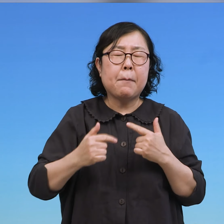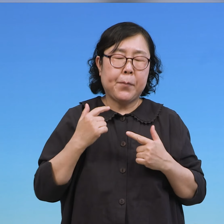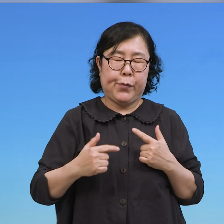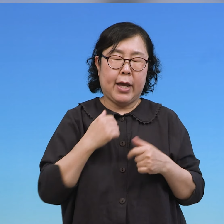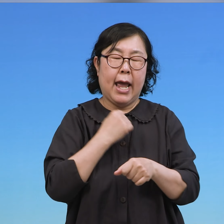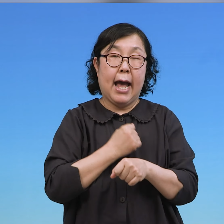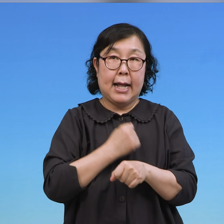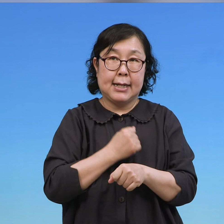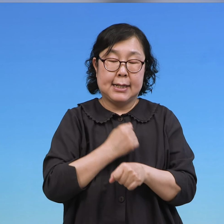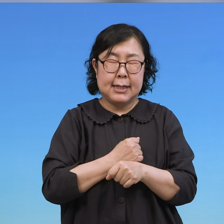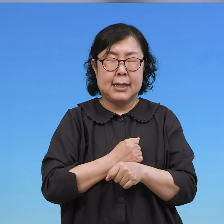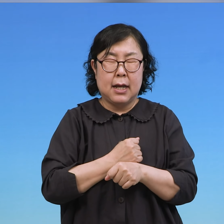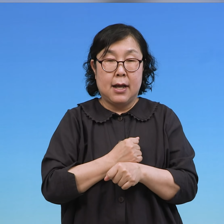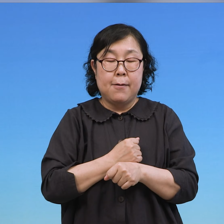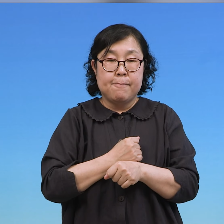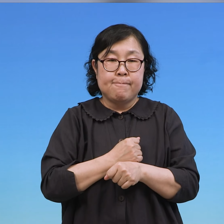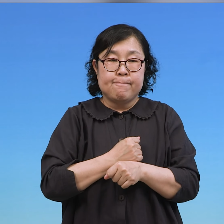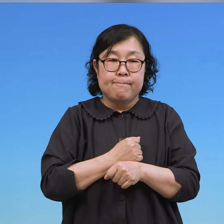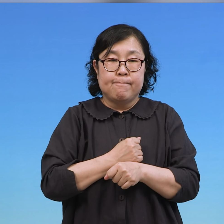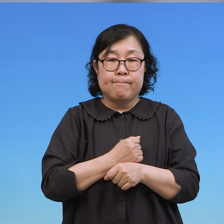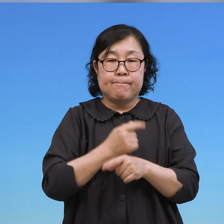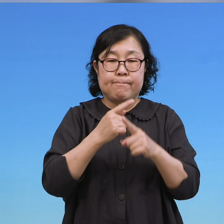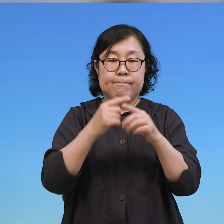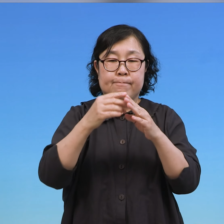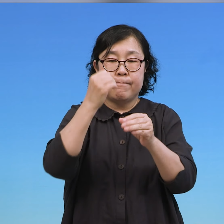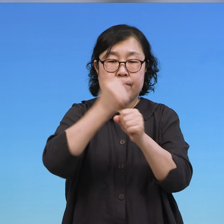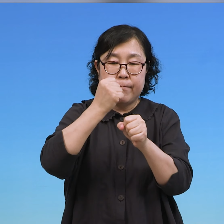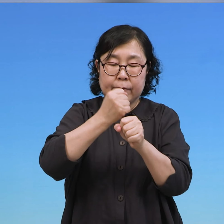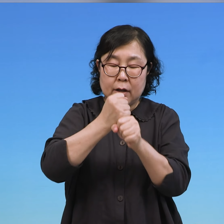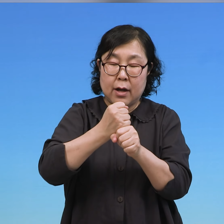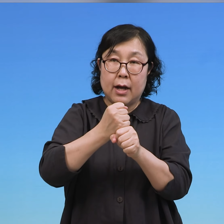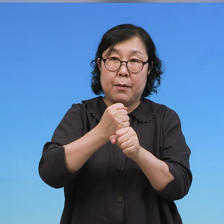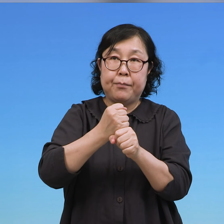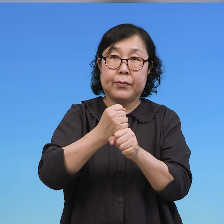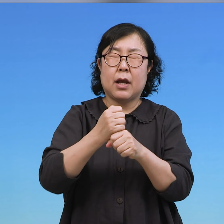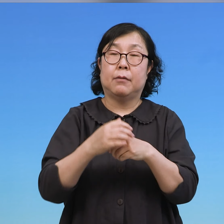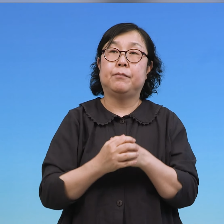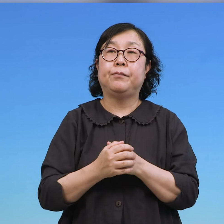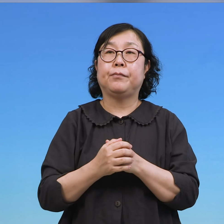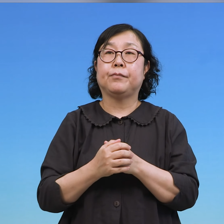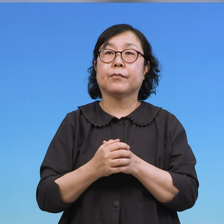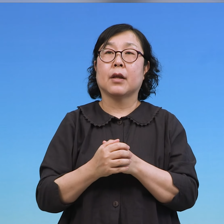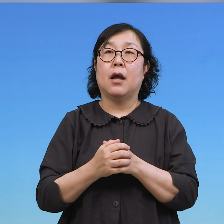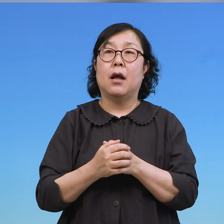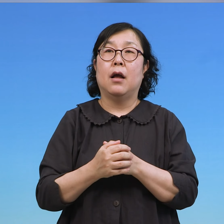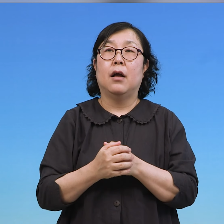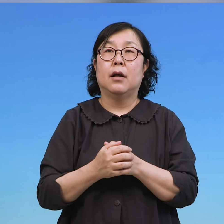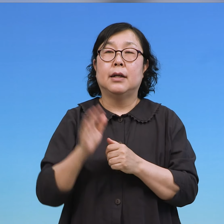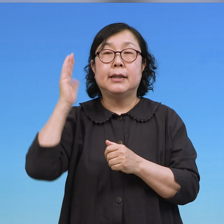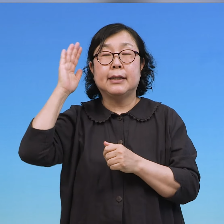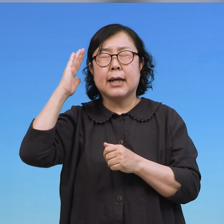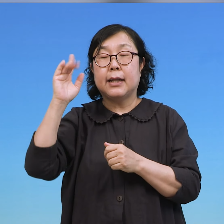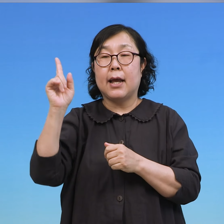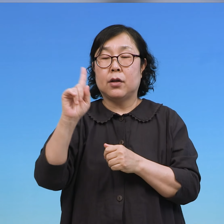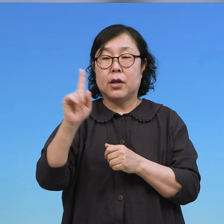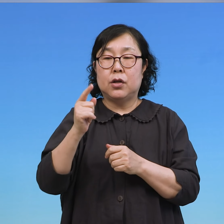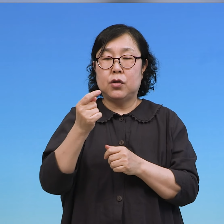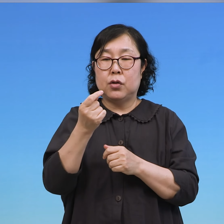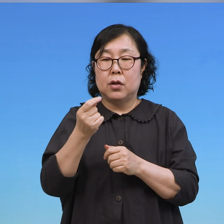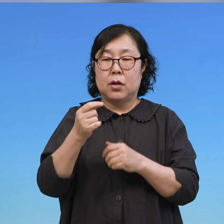만들어야 되는 이 숙제가 남아있다는 겁니다. 최근에 29교회로 가시기로 결정하신 어떤